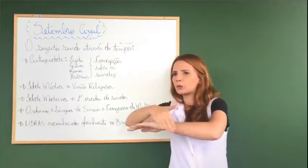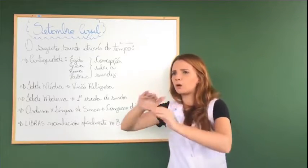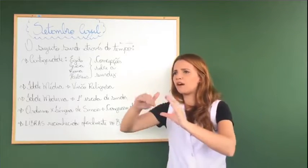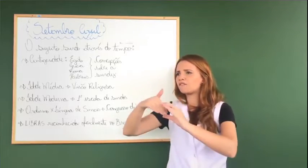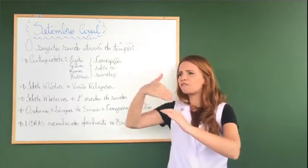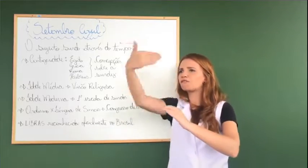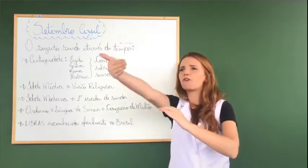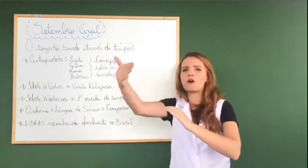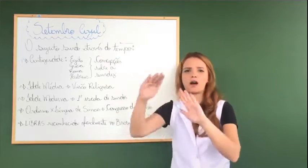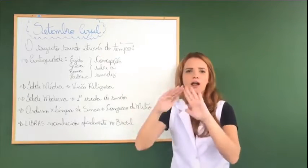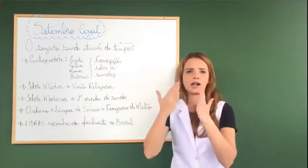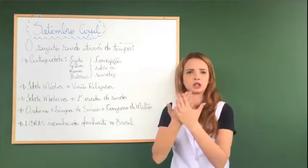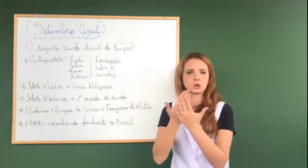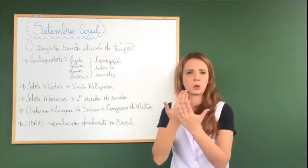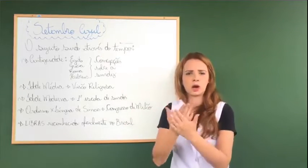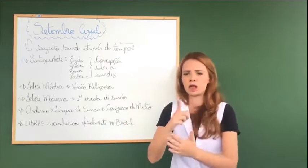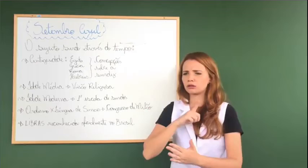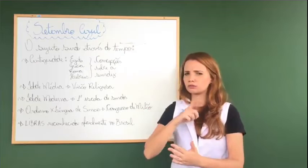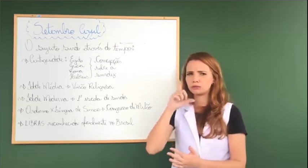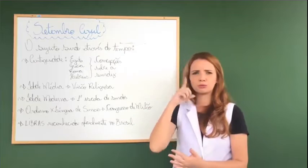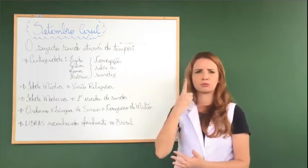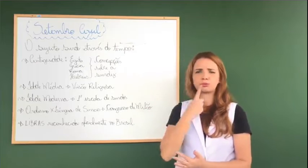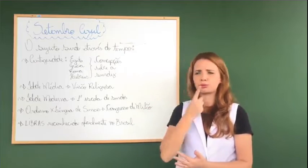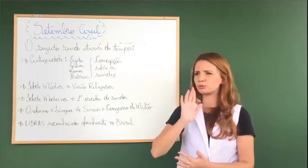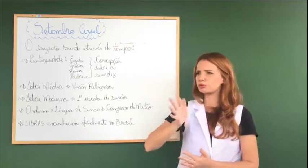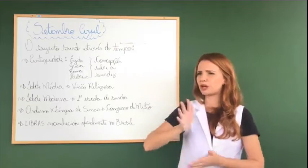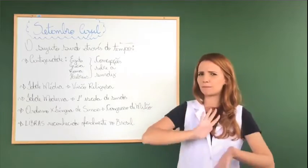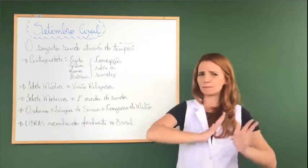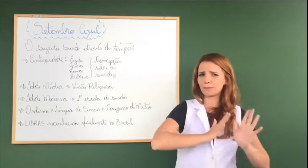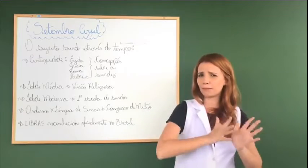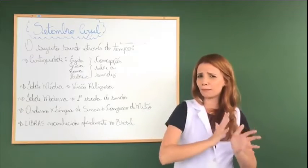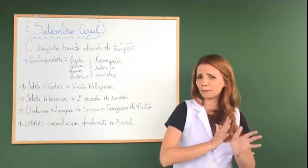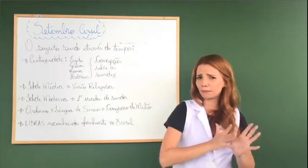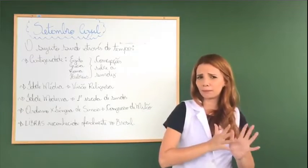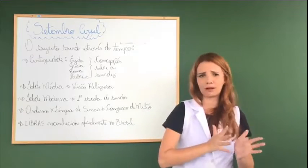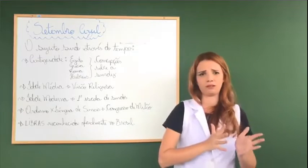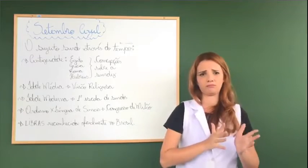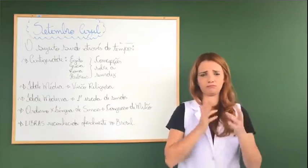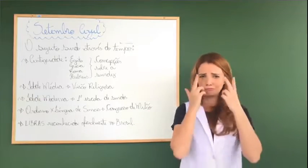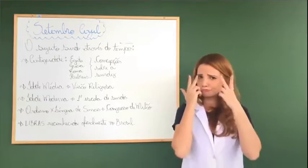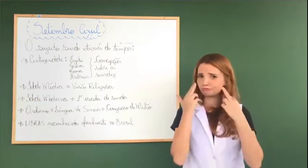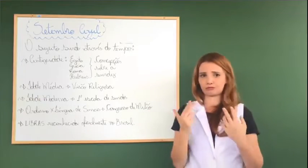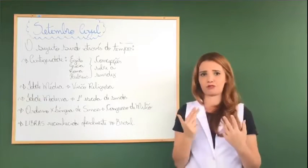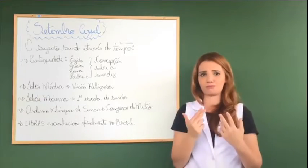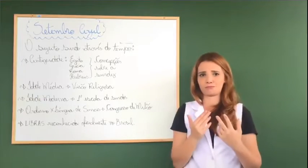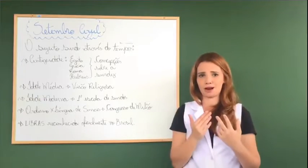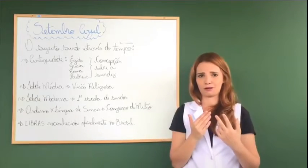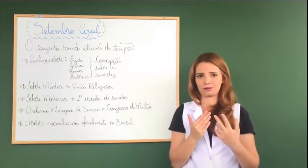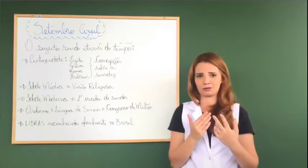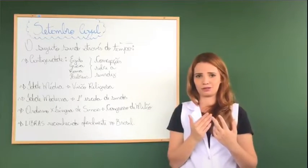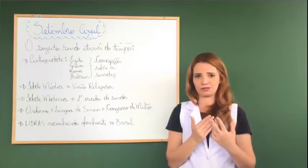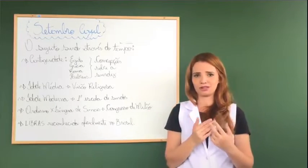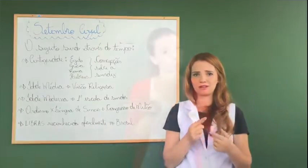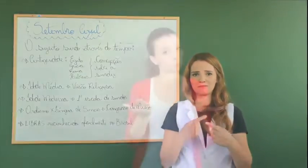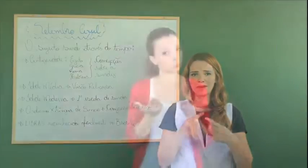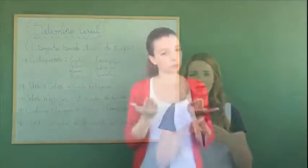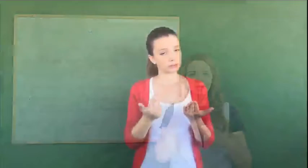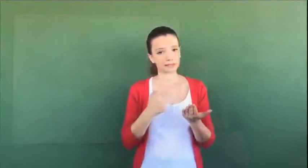Nas ruas, fora da escola, os surdos já estavam se comunicando com a língua de sinais normalmente. E